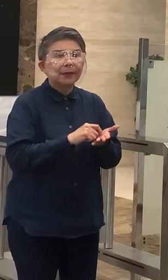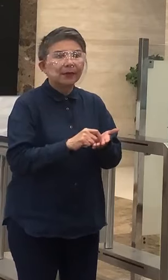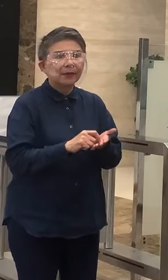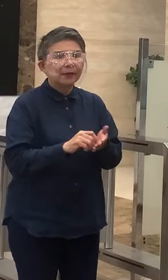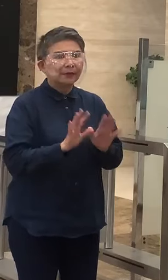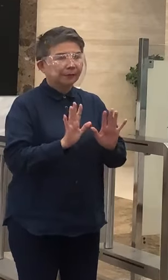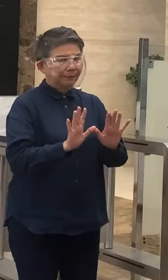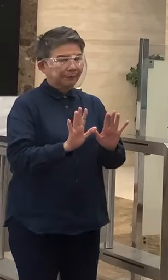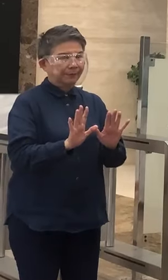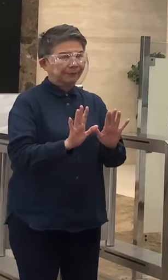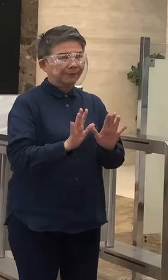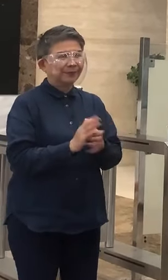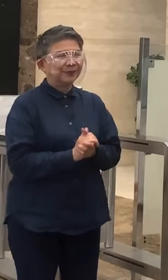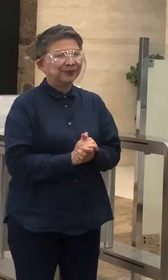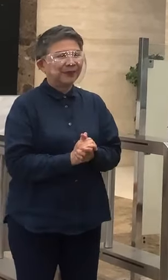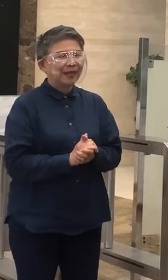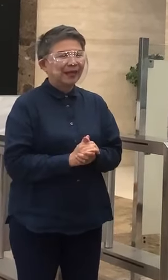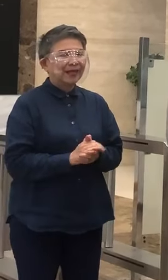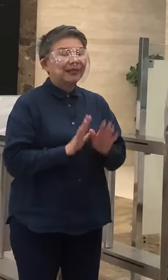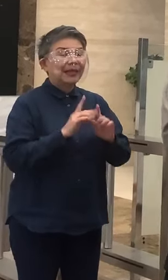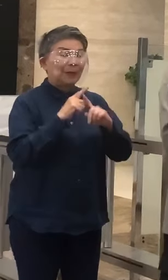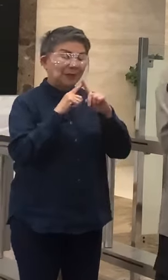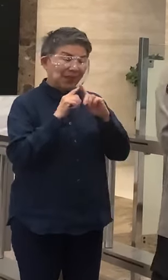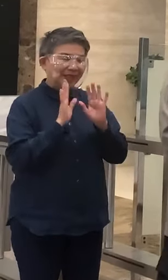hanya ada beberapa